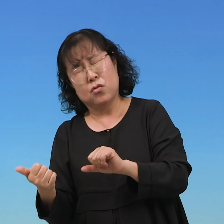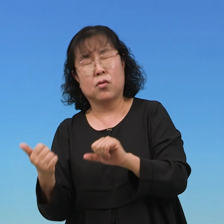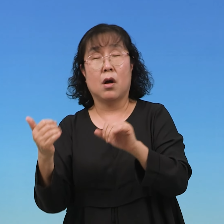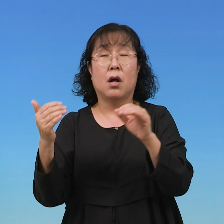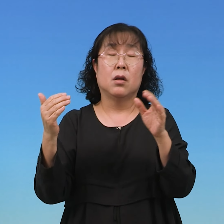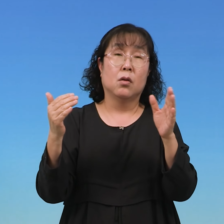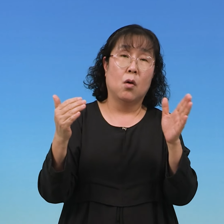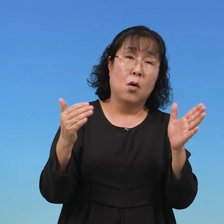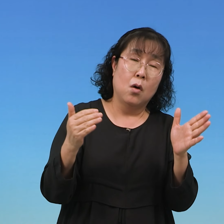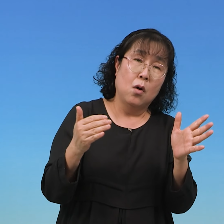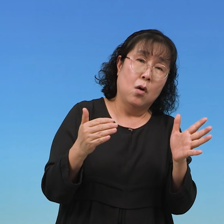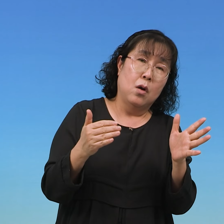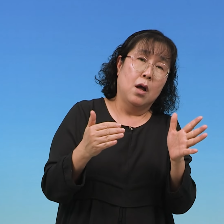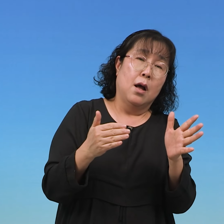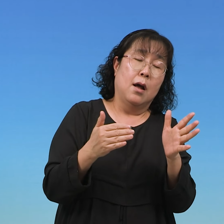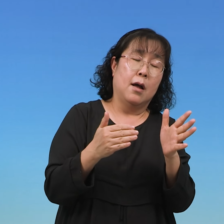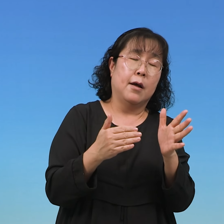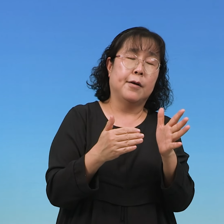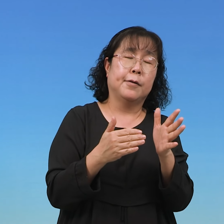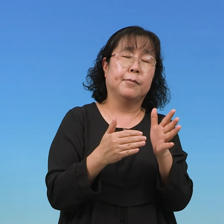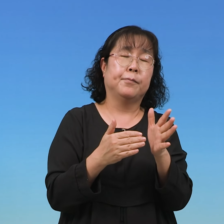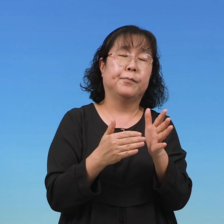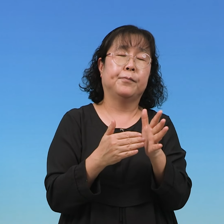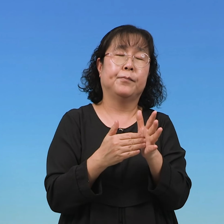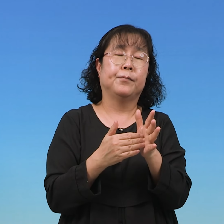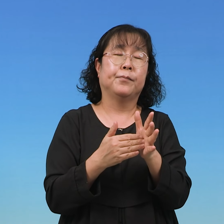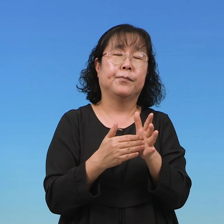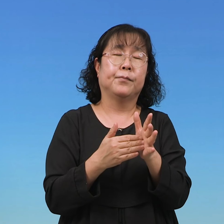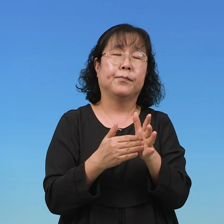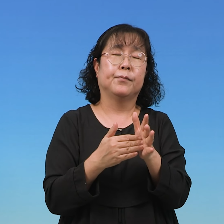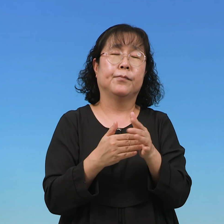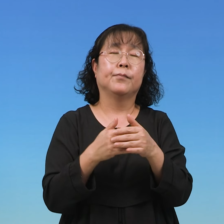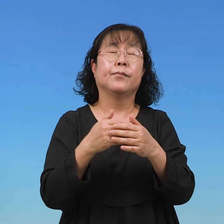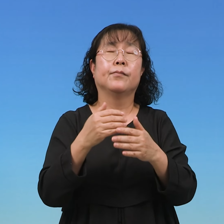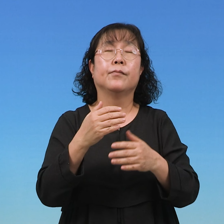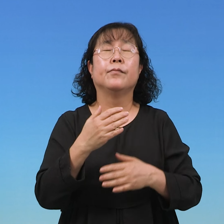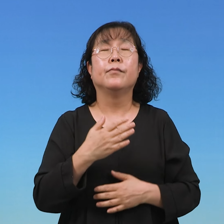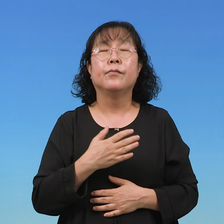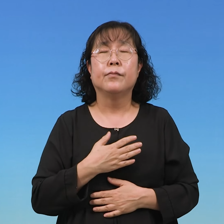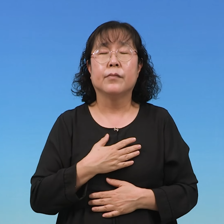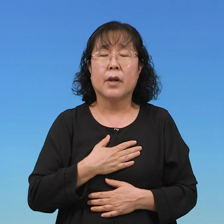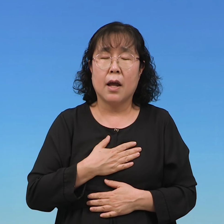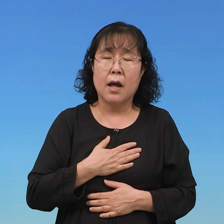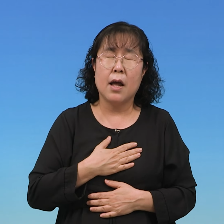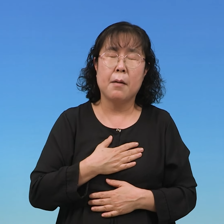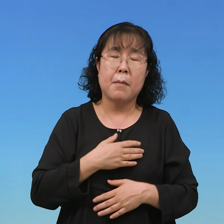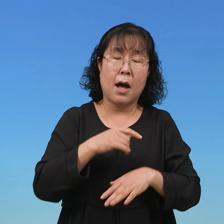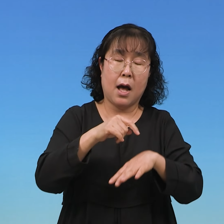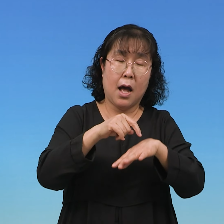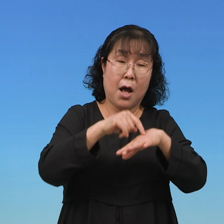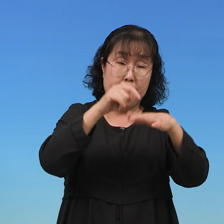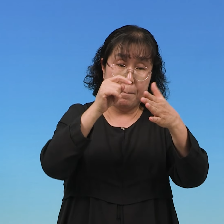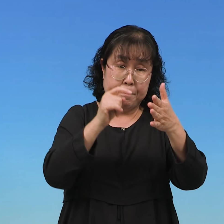내 마음과 영혼 다 주께 드리네. 내 마음과